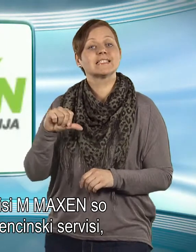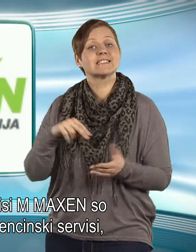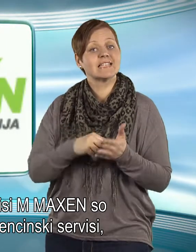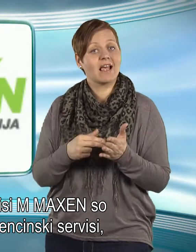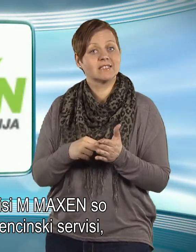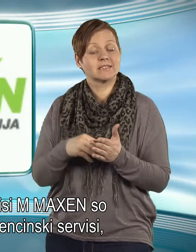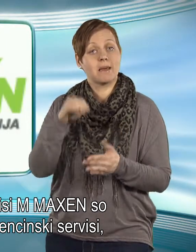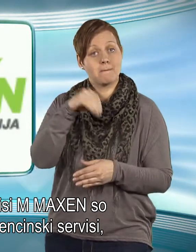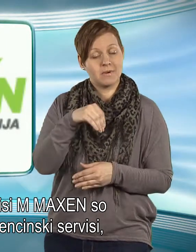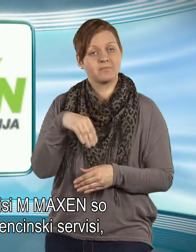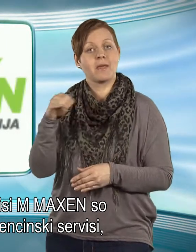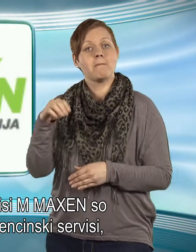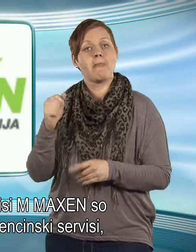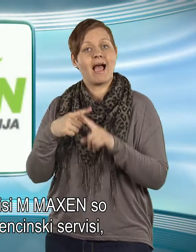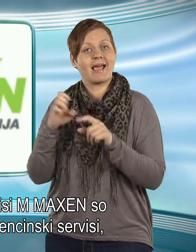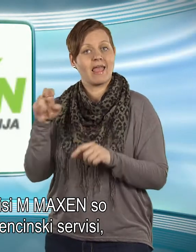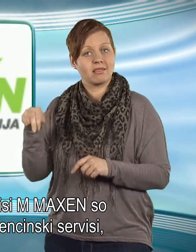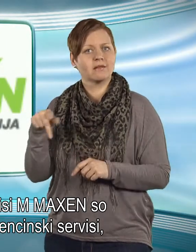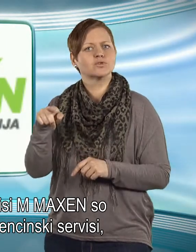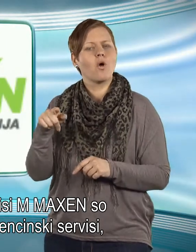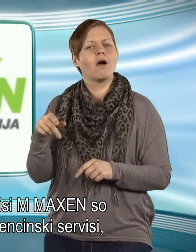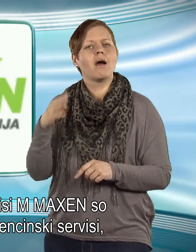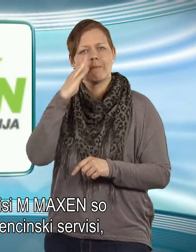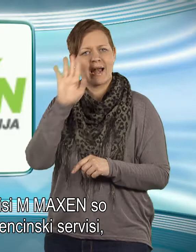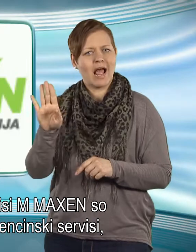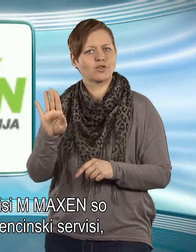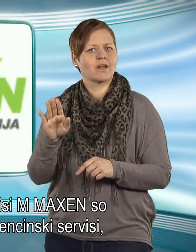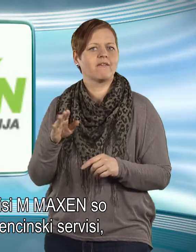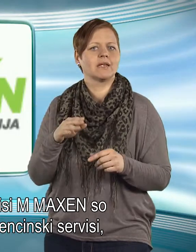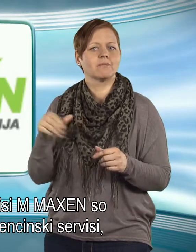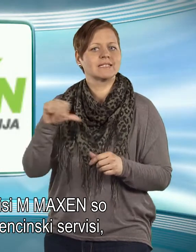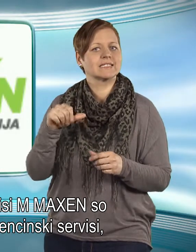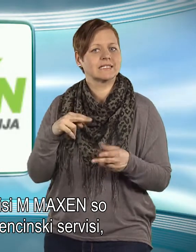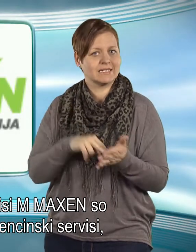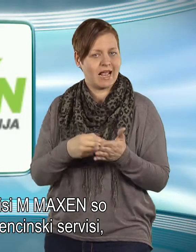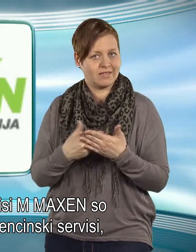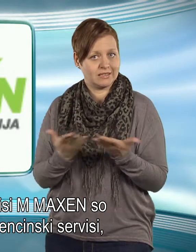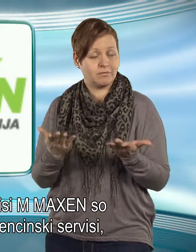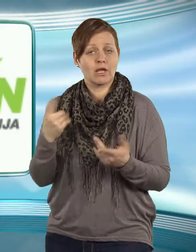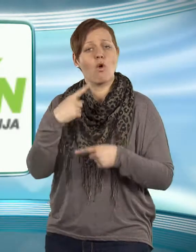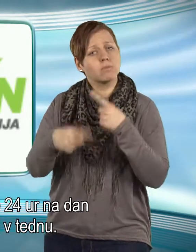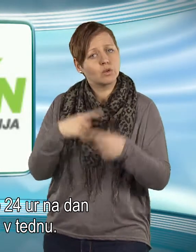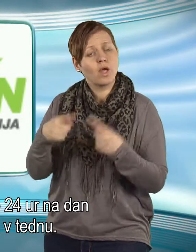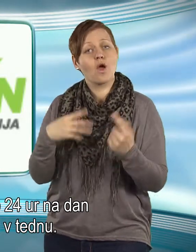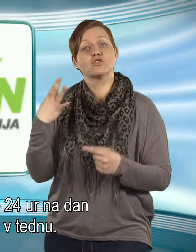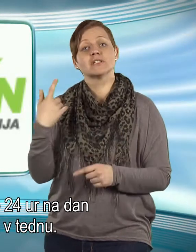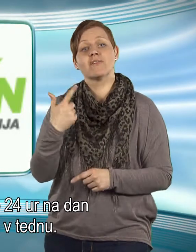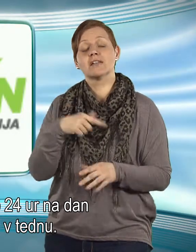Bencinski servisi M-Maxen so Mercatorjevi bencinski servisi, ki obratujejo 24 ur na dan